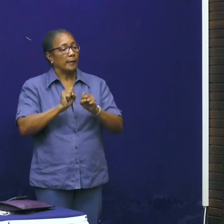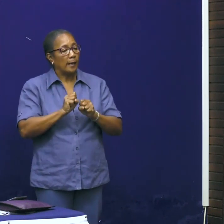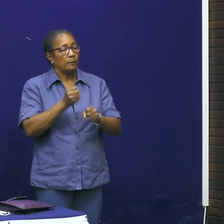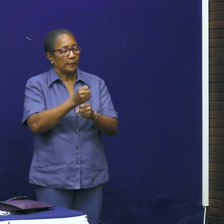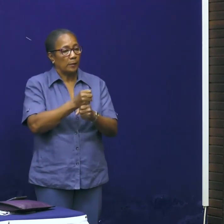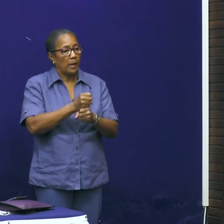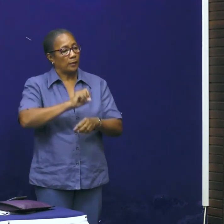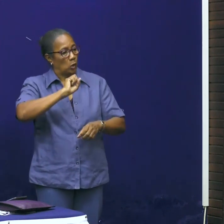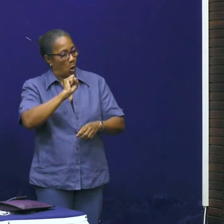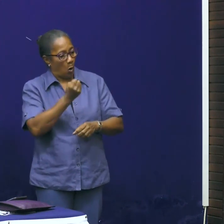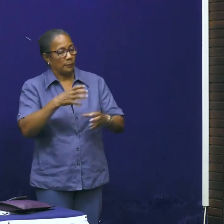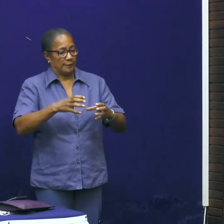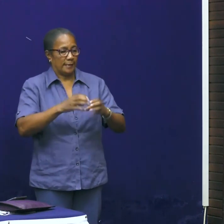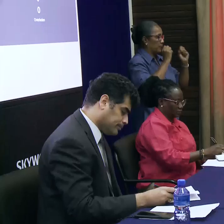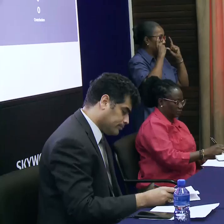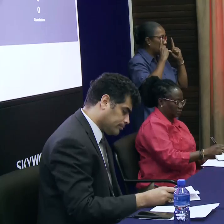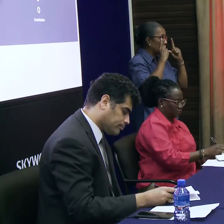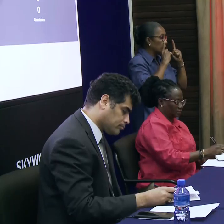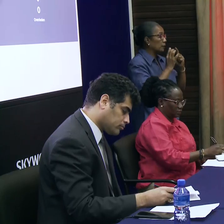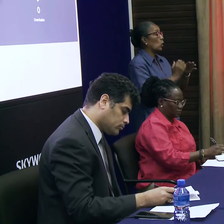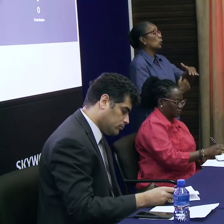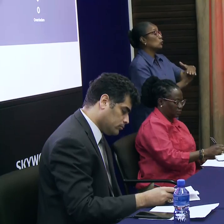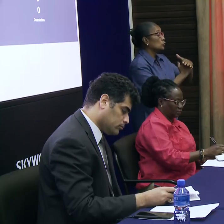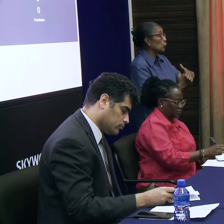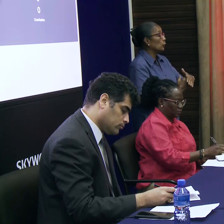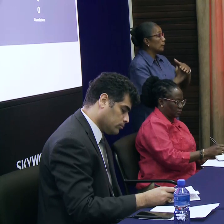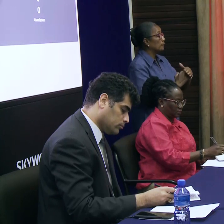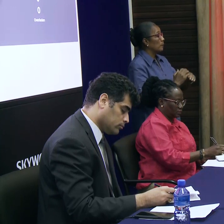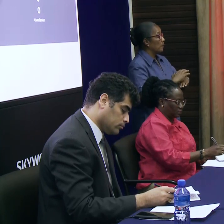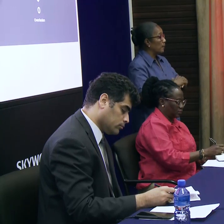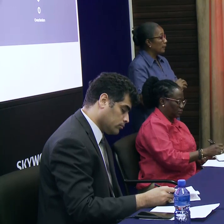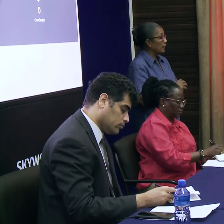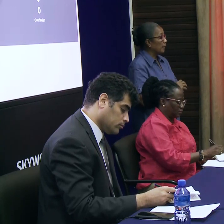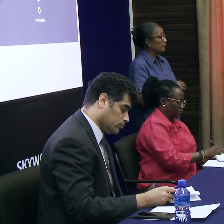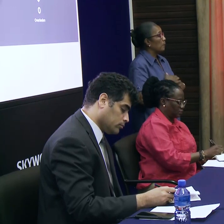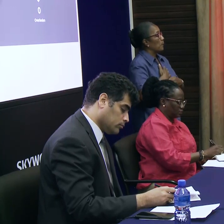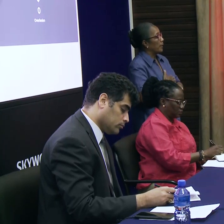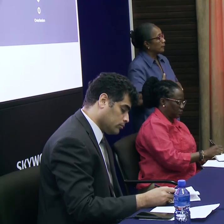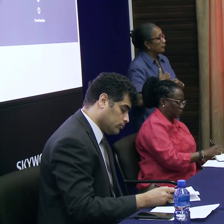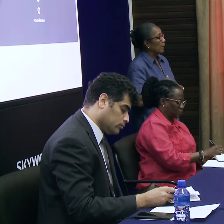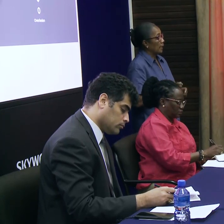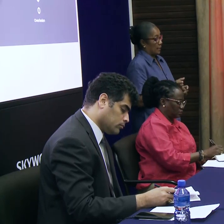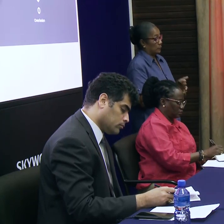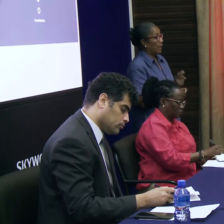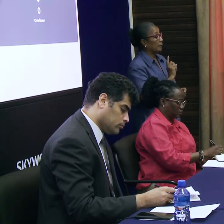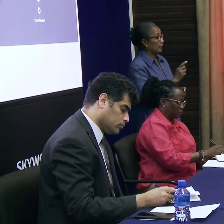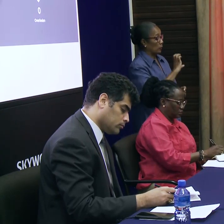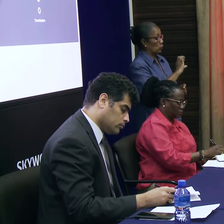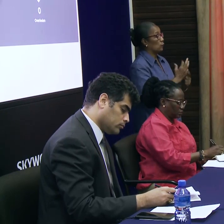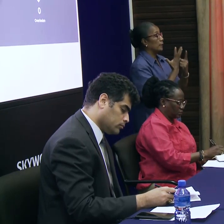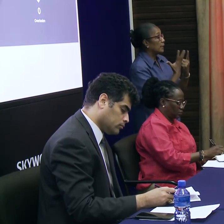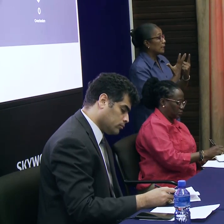stellen om de samenleving te ondersteunen met het mentale aspect dat de COVID